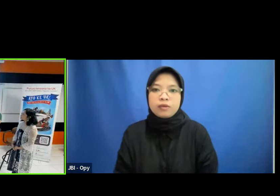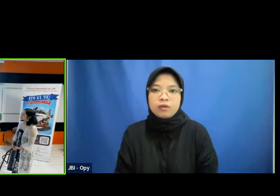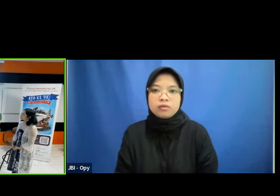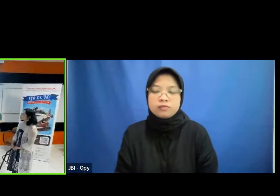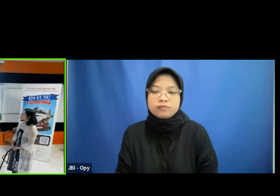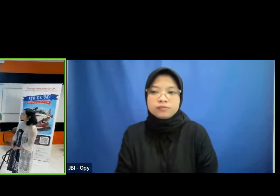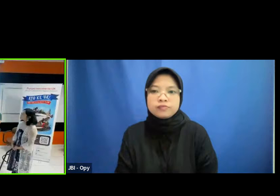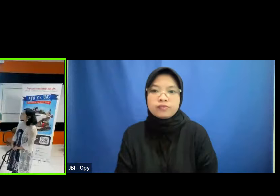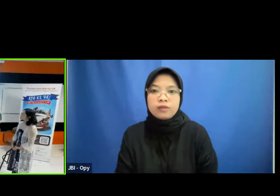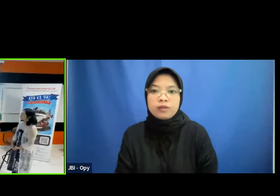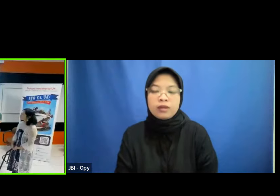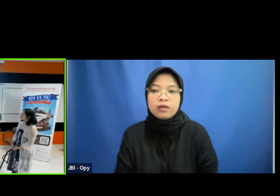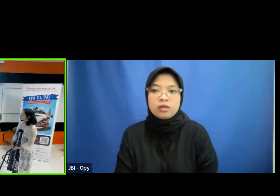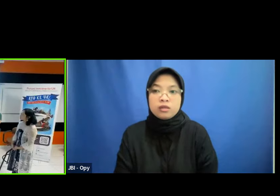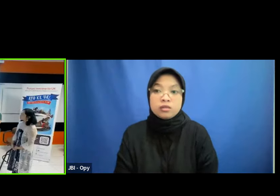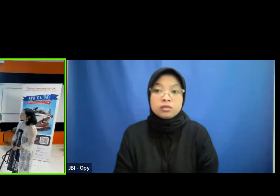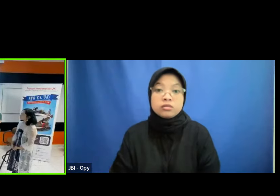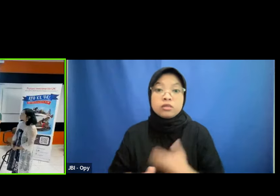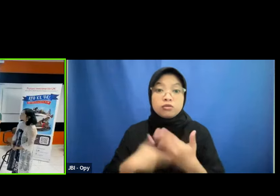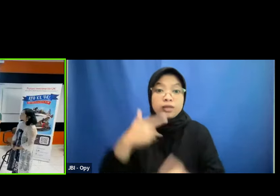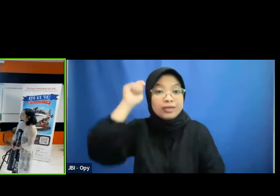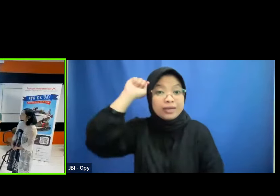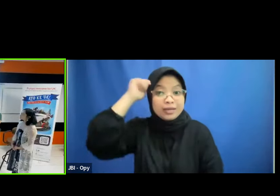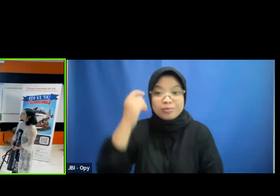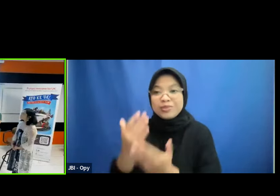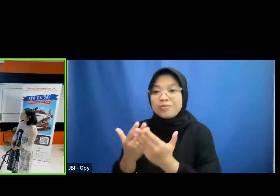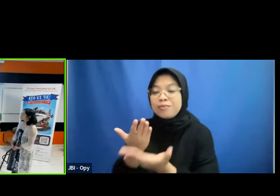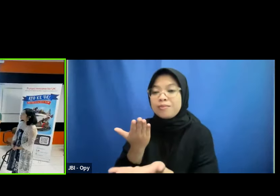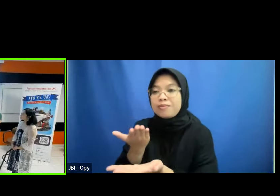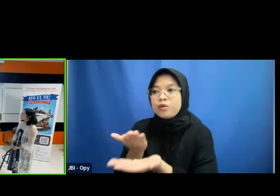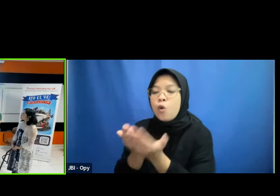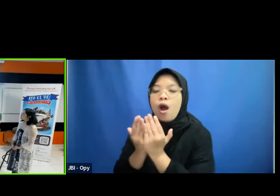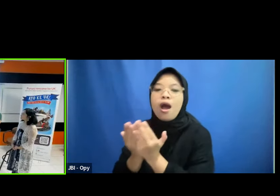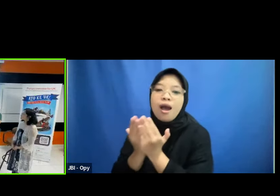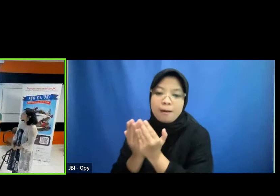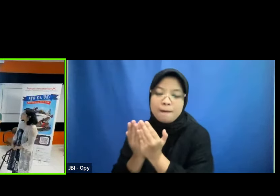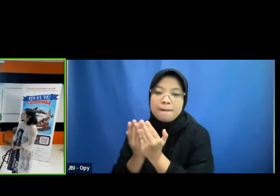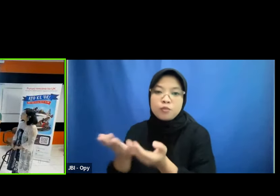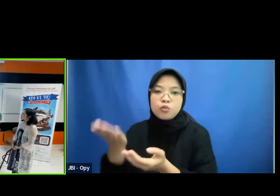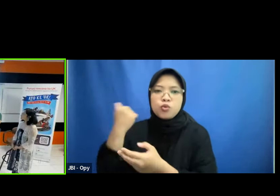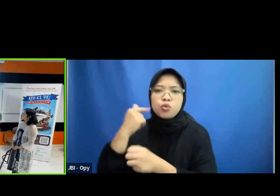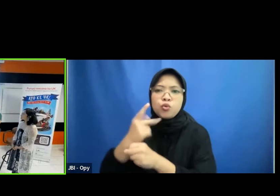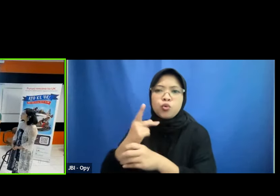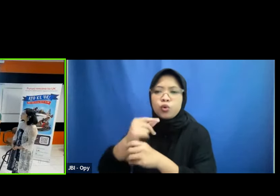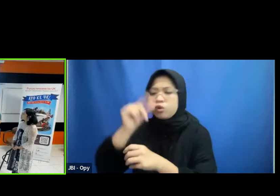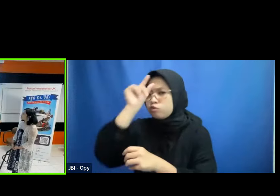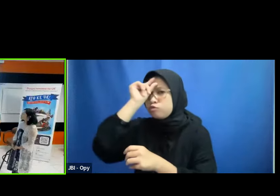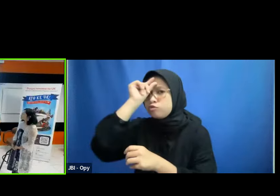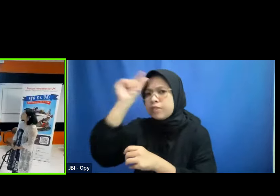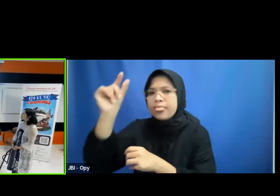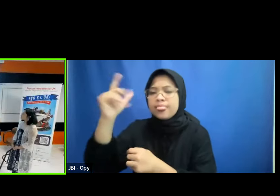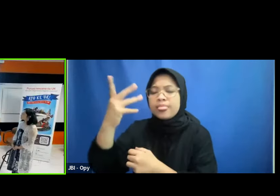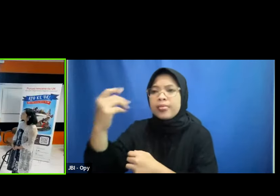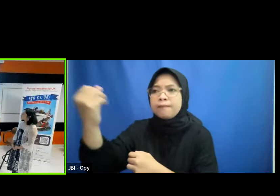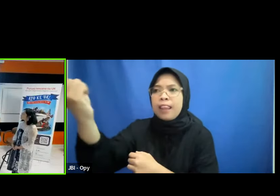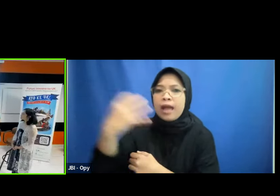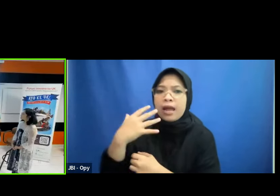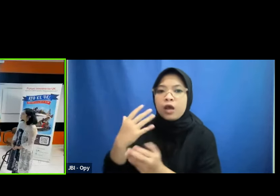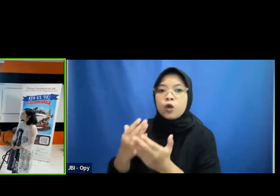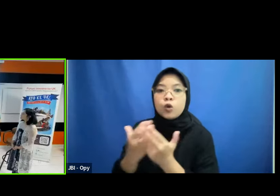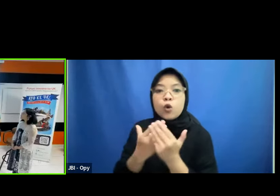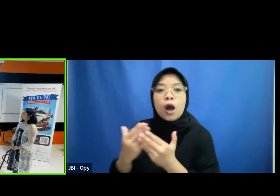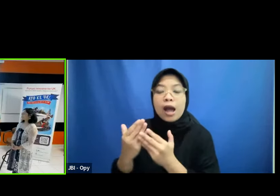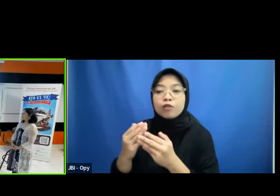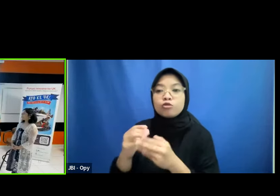yang selalu saya ingat ya minta doa dulu ee guru saya Kiai saya itu selalu bilang berdoa itu